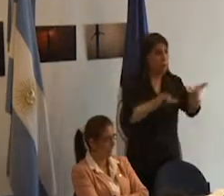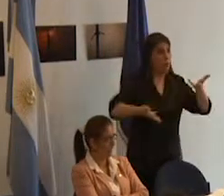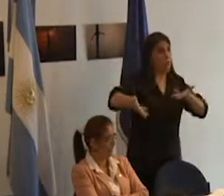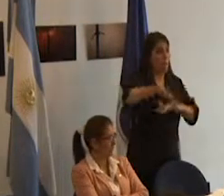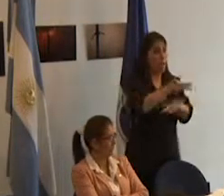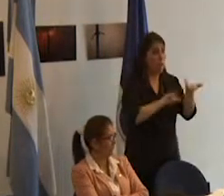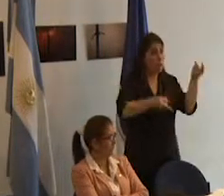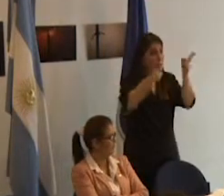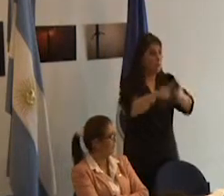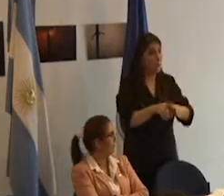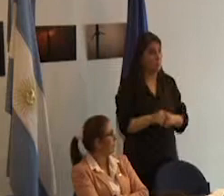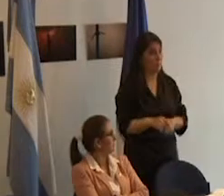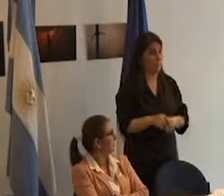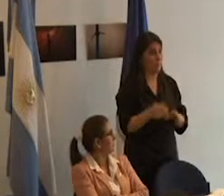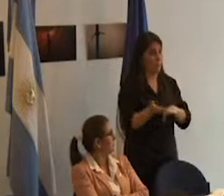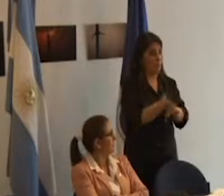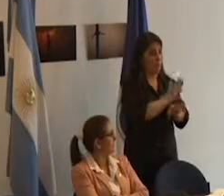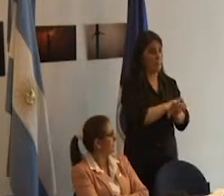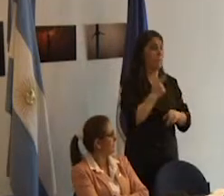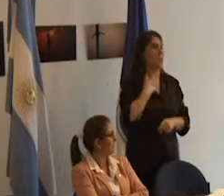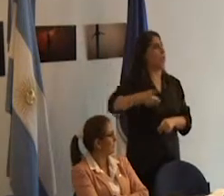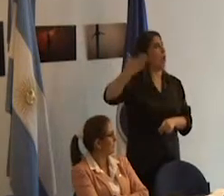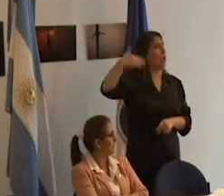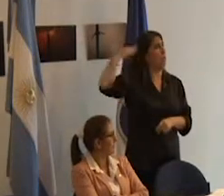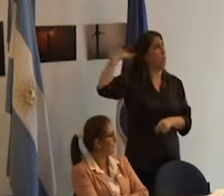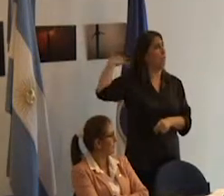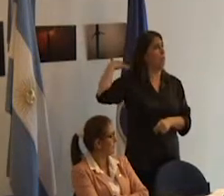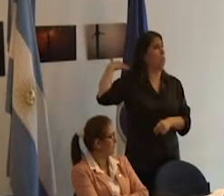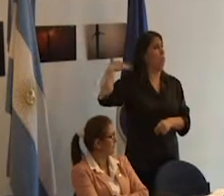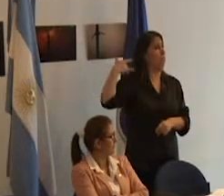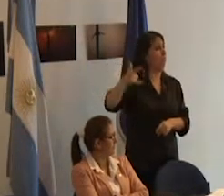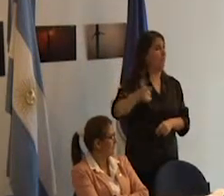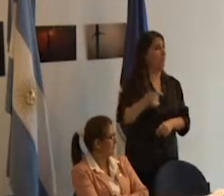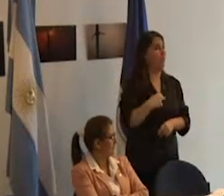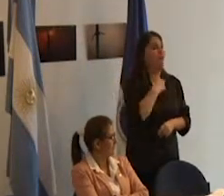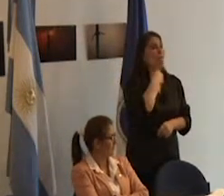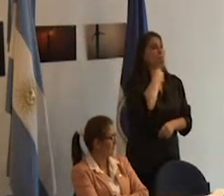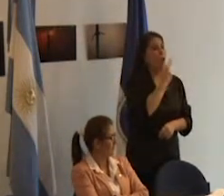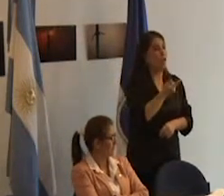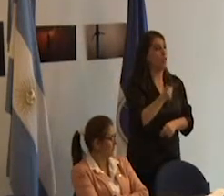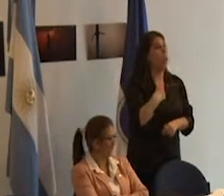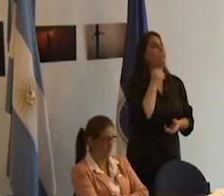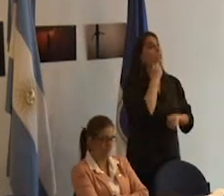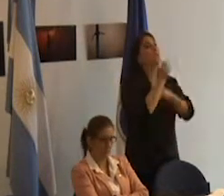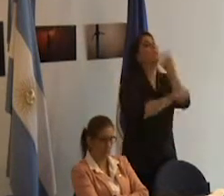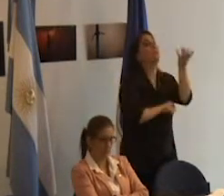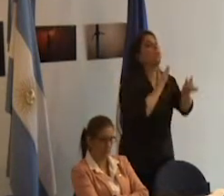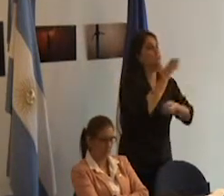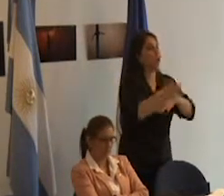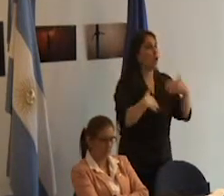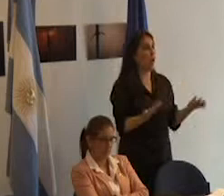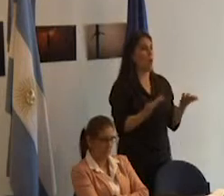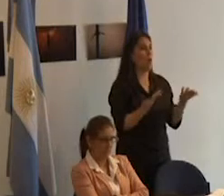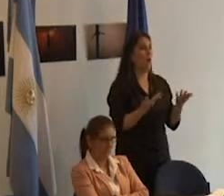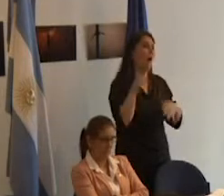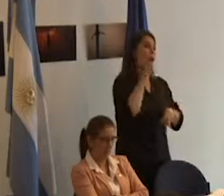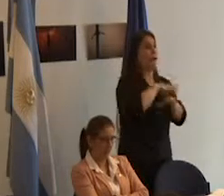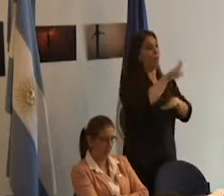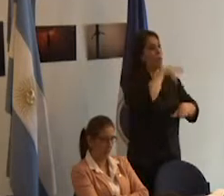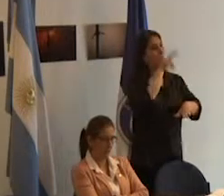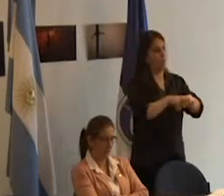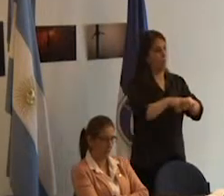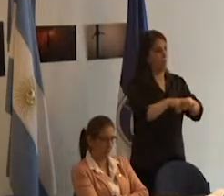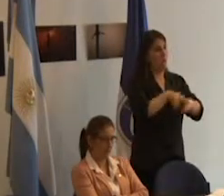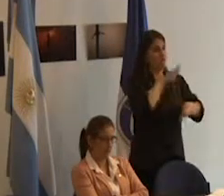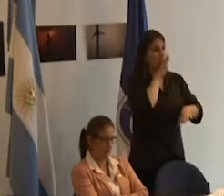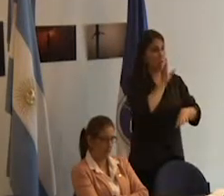tiempo esos llamados diferentes han tenido voz a través de la normalidad. Entonces son los